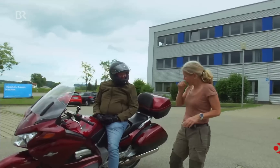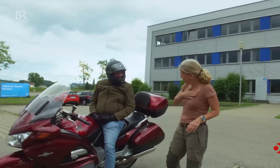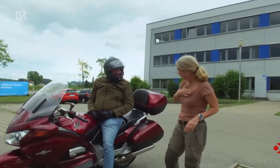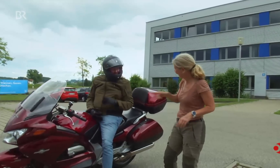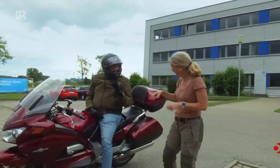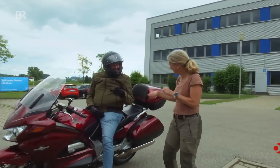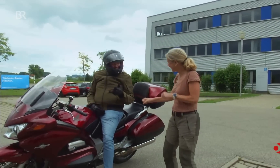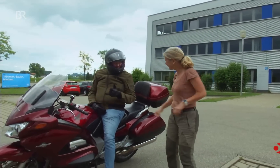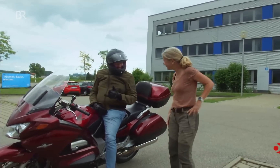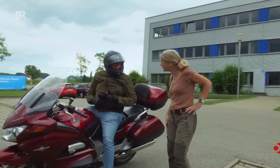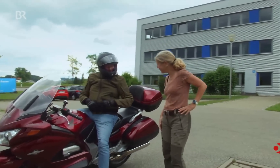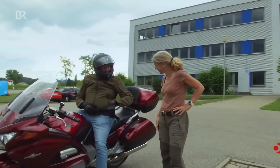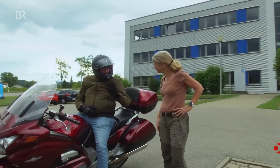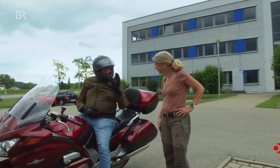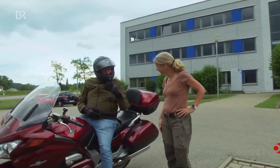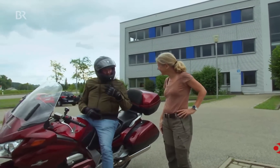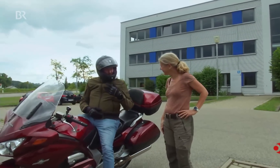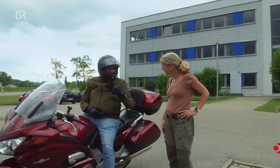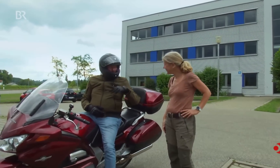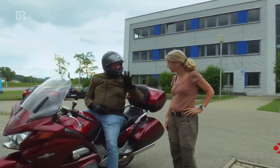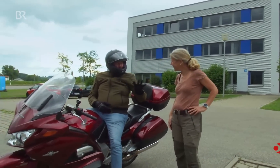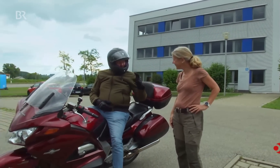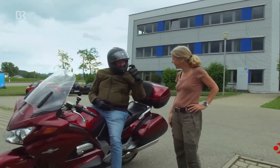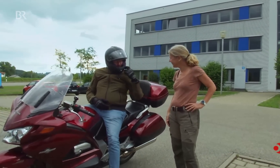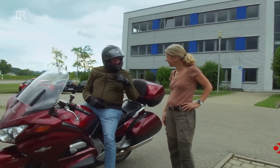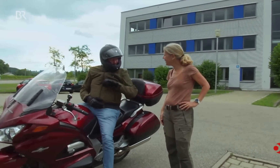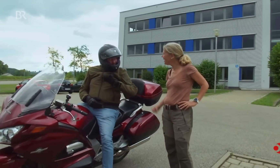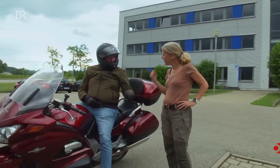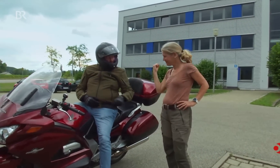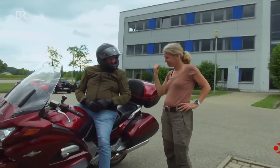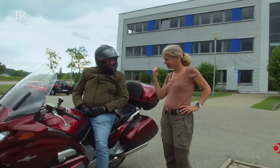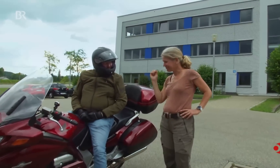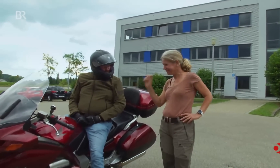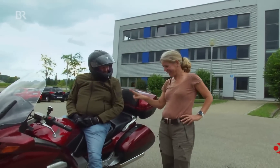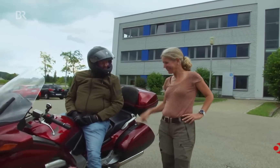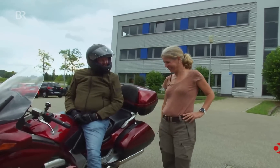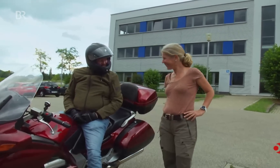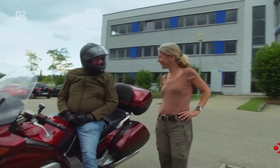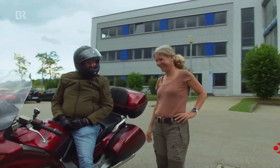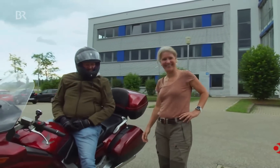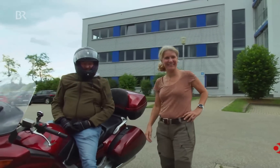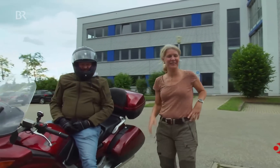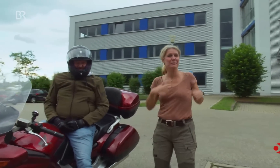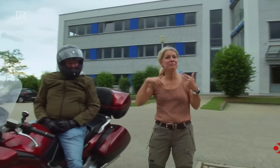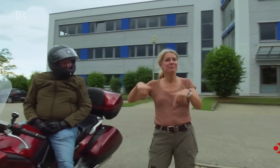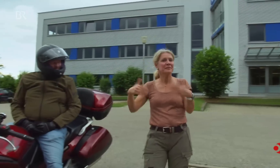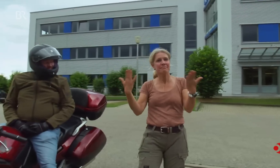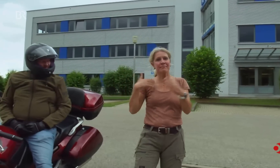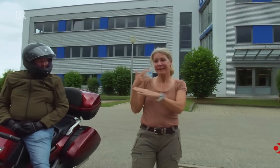Motorradfahren ist dein Hobby? Ja, schon seit ich 14 bin. Wow. Wir drehen hier für die BR-Sendung Lohnt